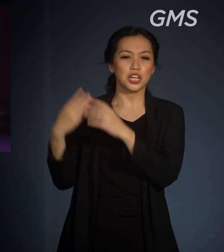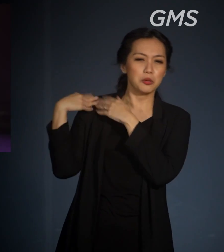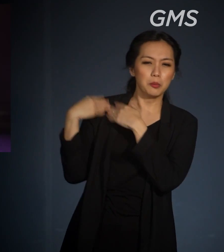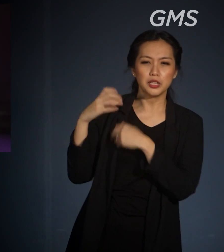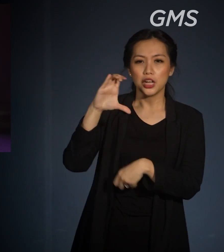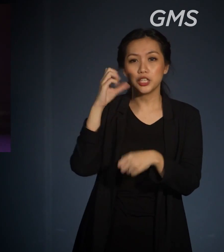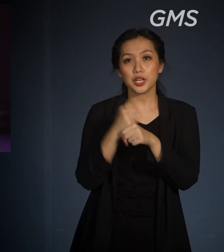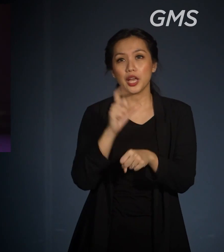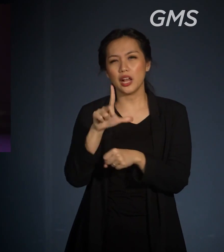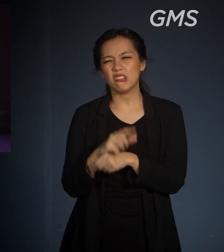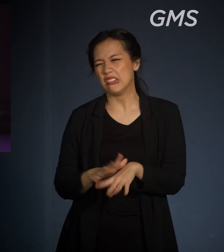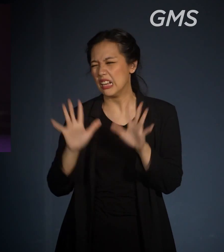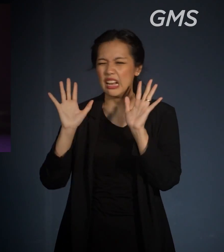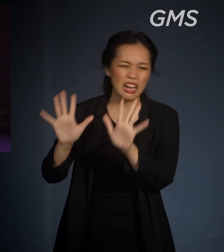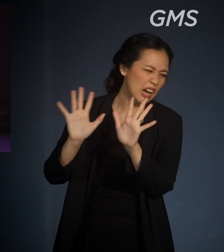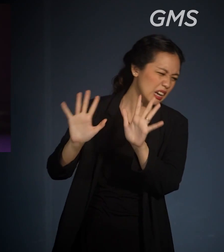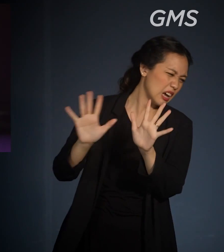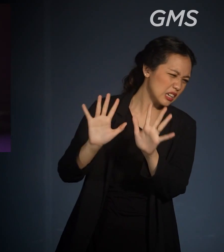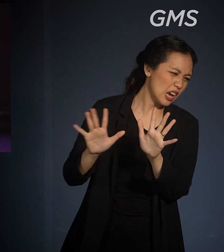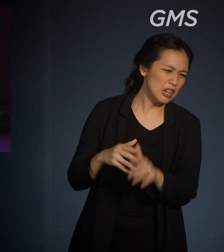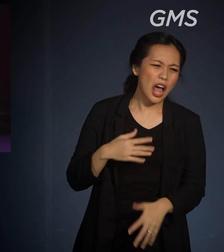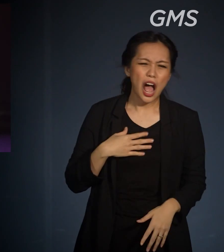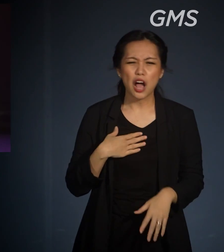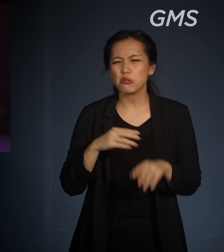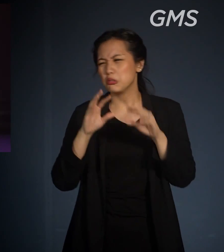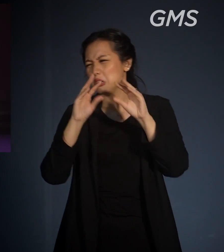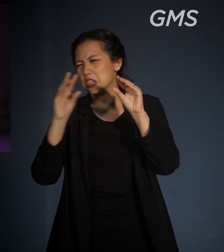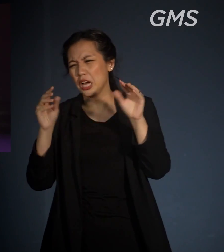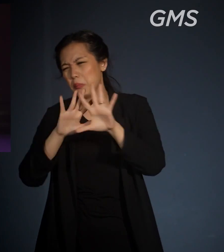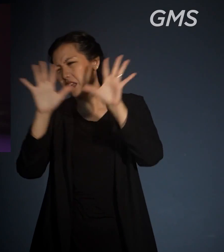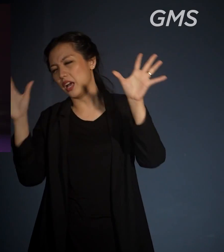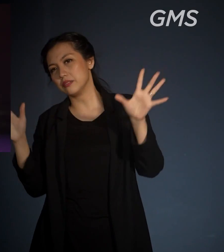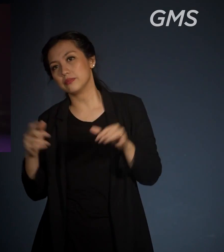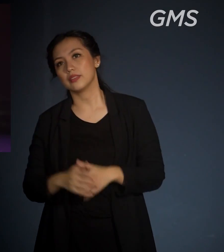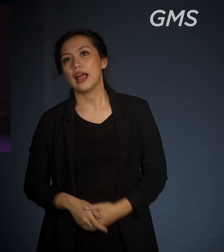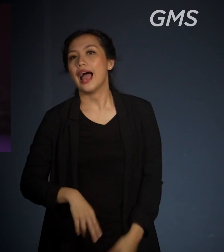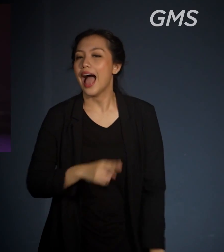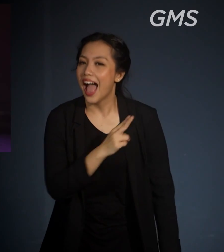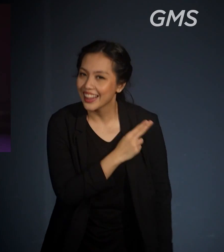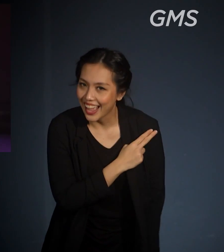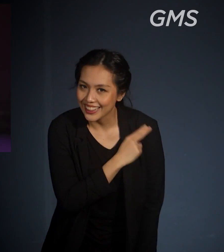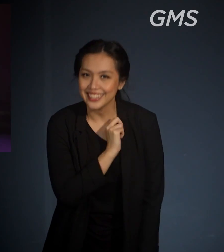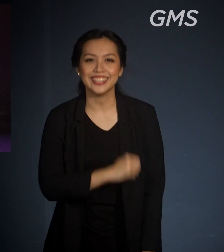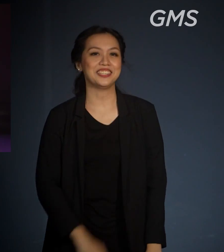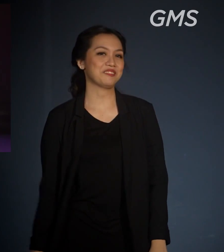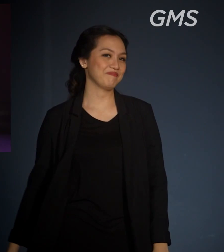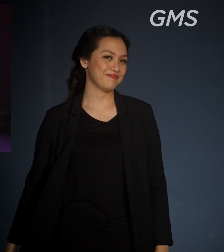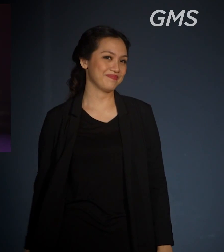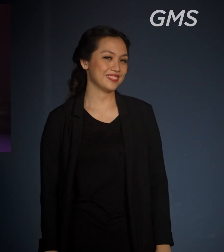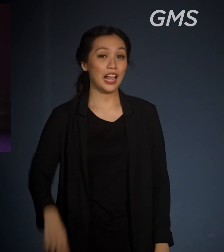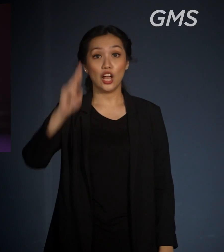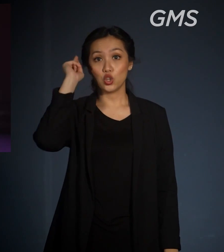CGL, jadi ketua sel. Aduh Pak sibuk. Hati-hati saudara, karena Tuhan itu bisa loh mendidik Anda dan mendisiplin